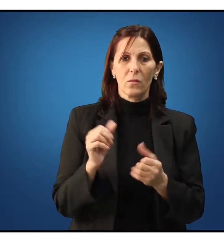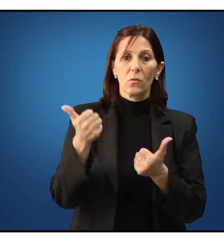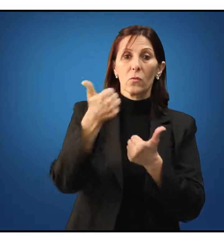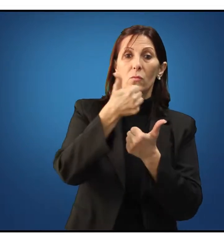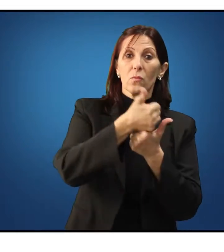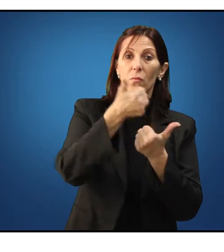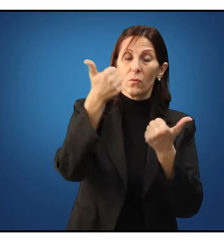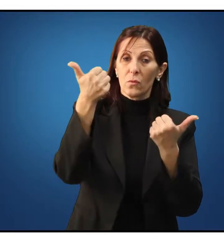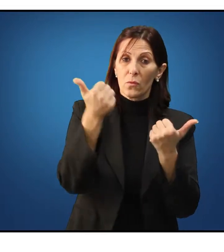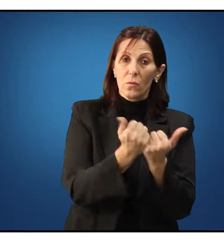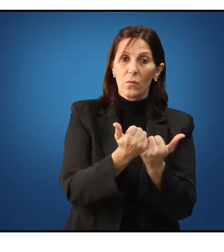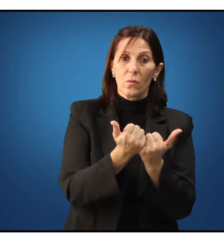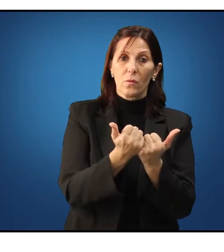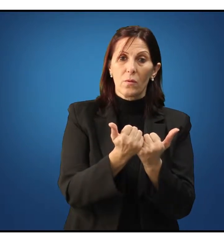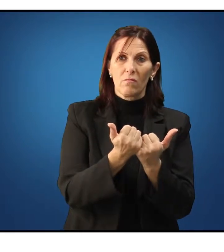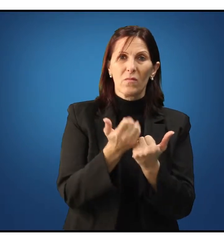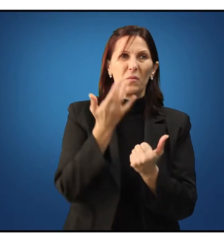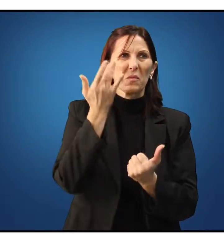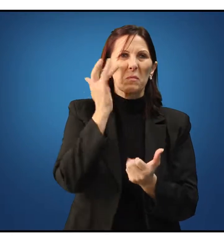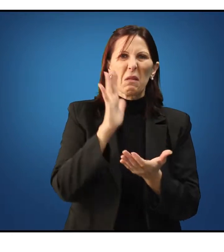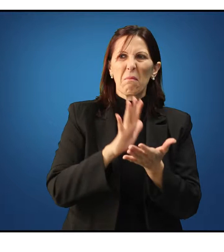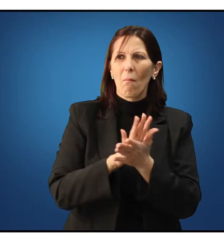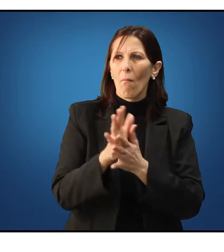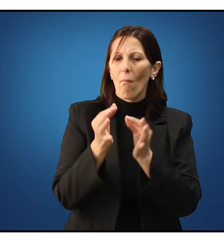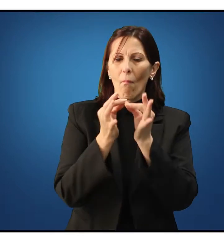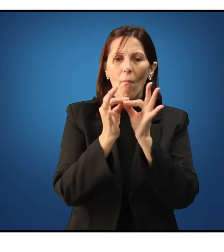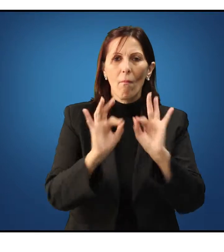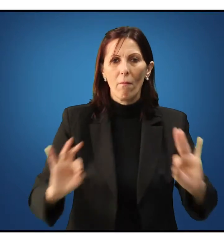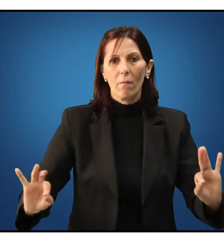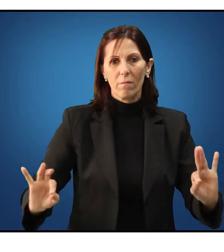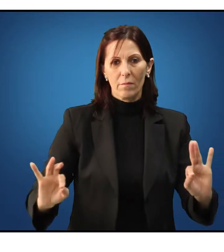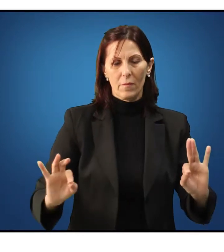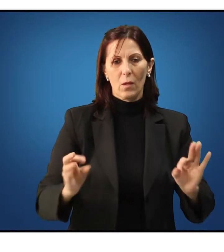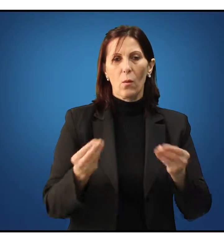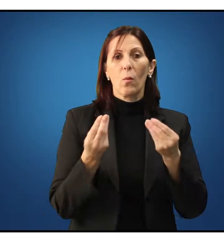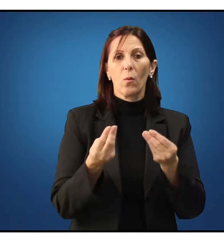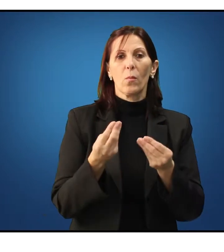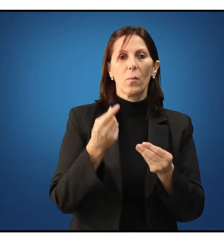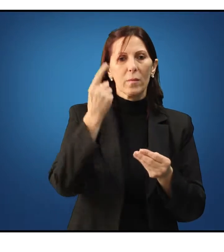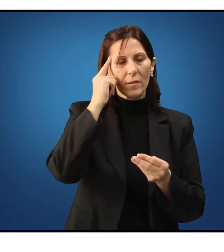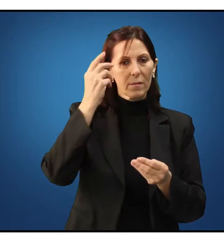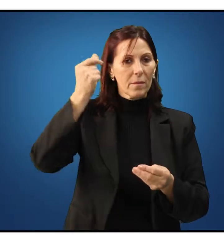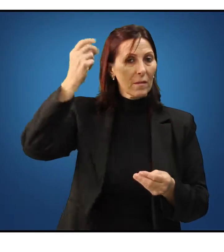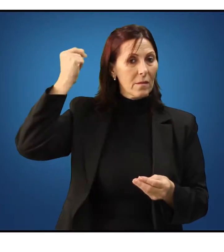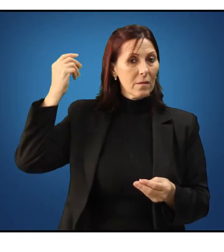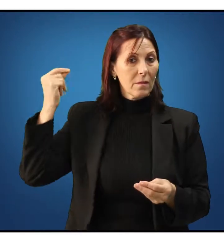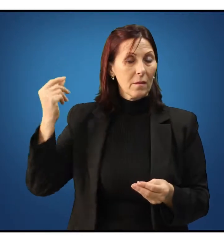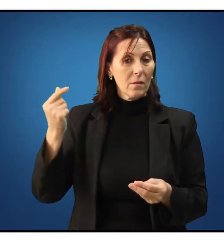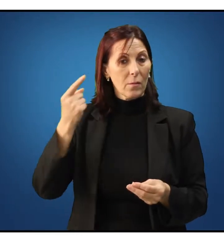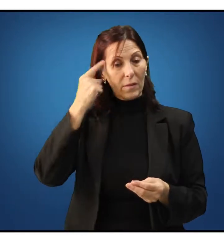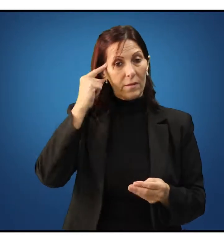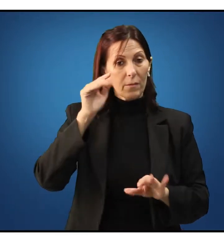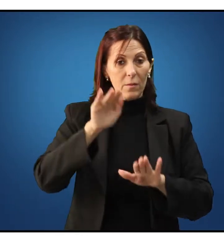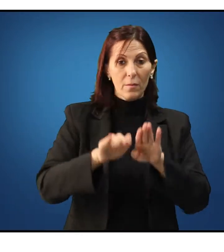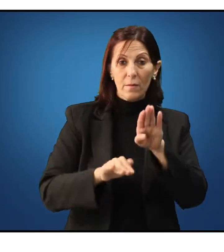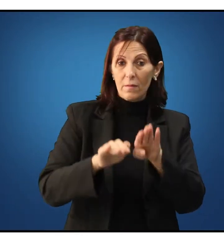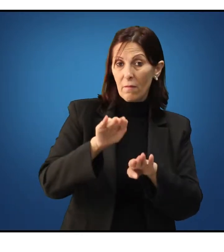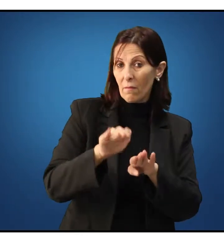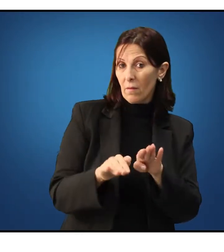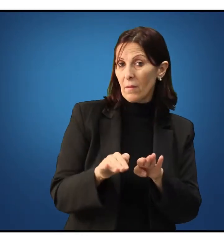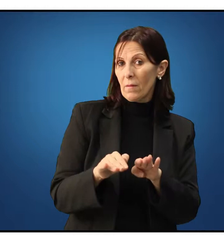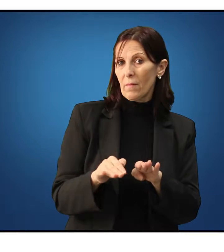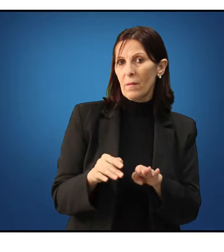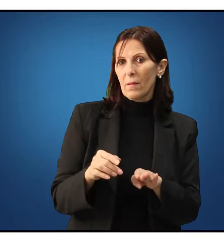saber desinteressado, como era o pensamento antigo e o pensamento medieval, né? Que era